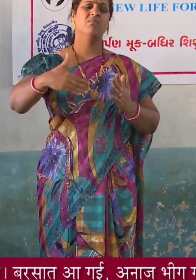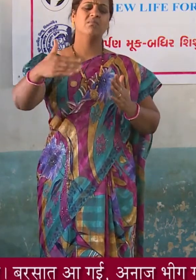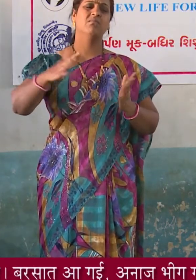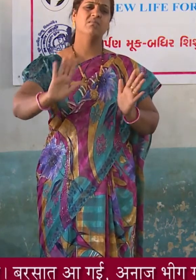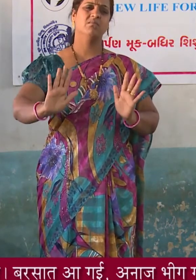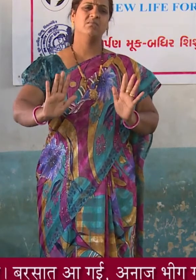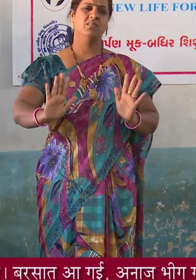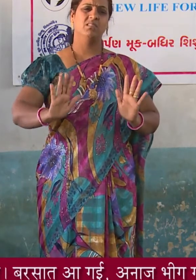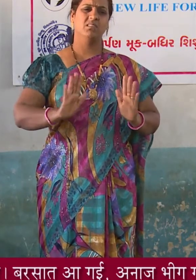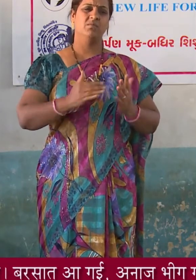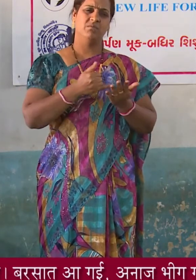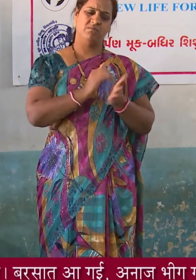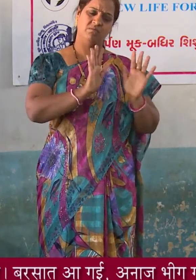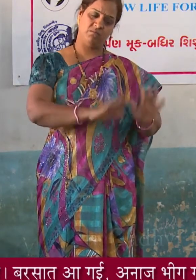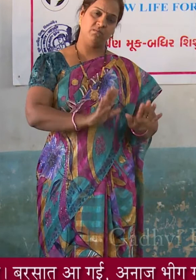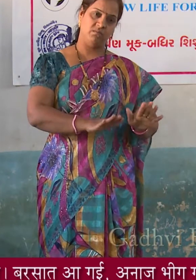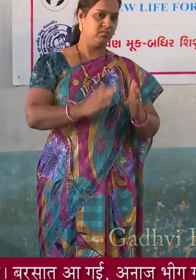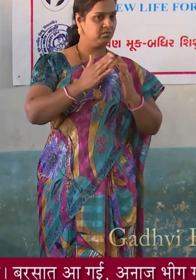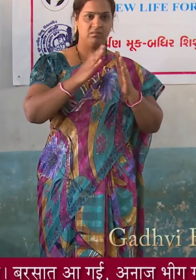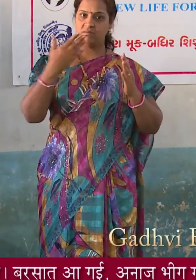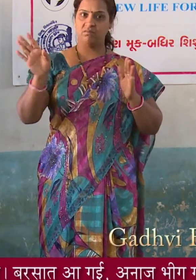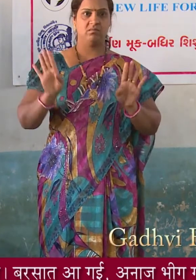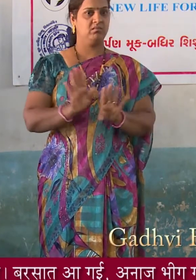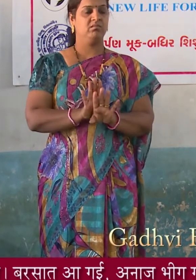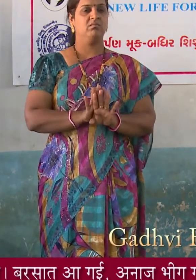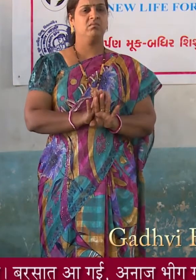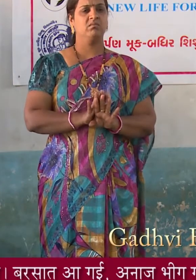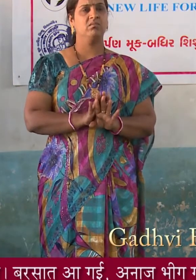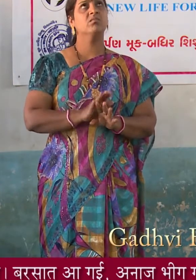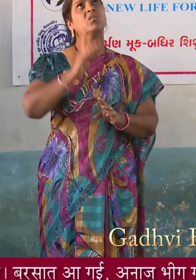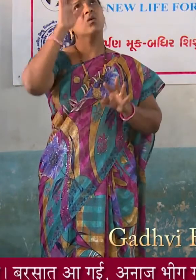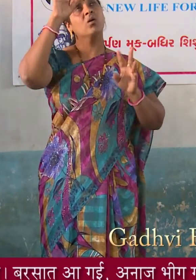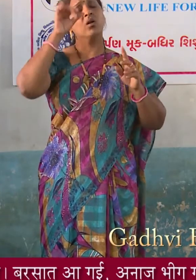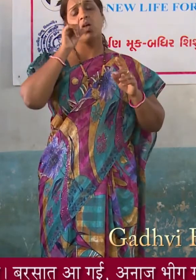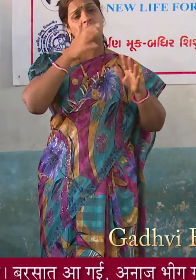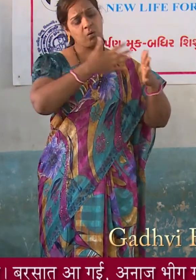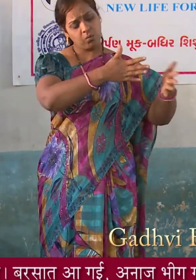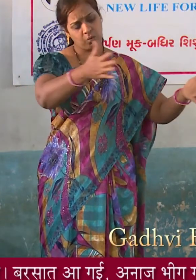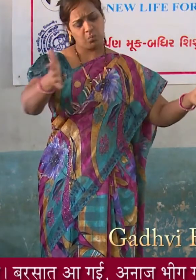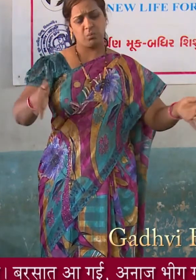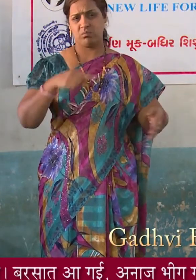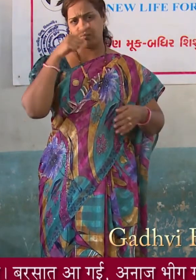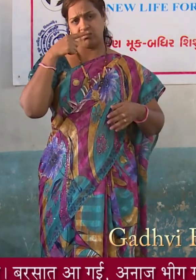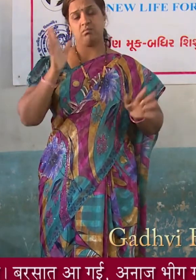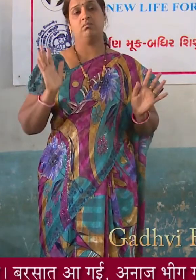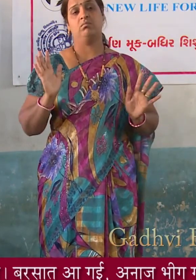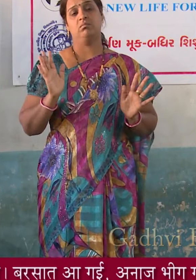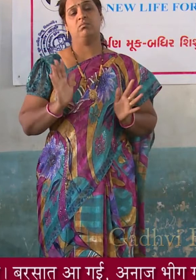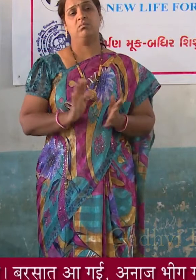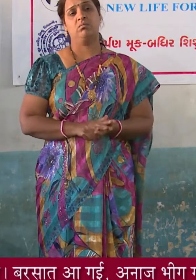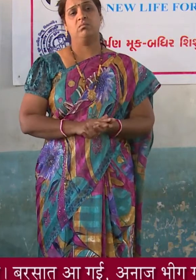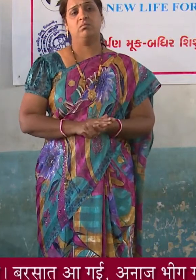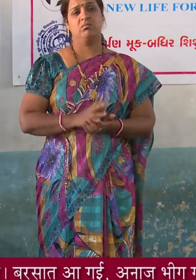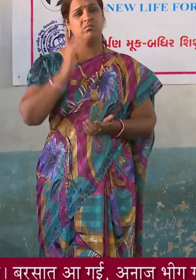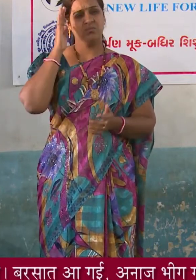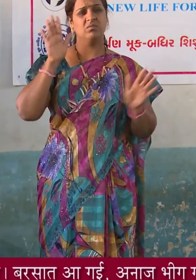लेंगे। बरसात आ गई, अनाज भीग गया, उधर पड़ा हुआ है, उधर